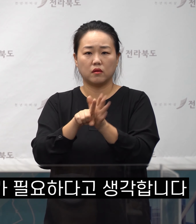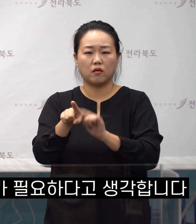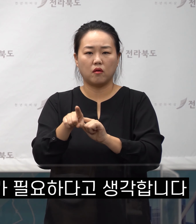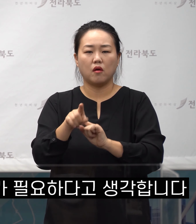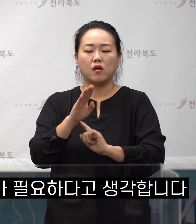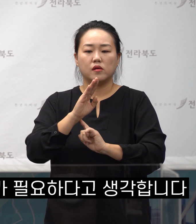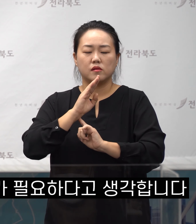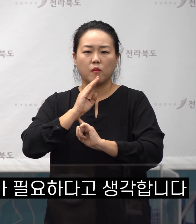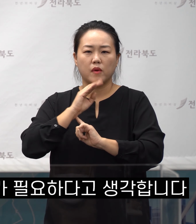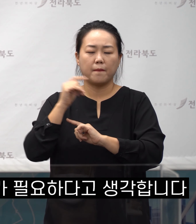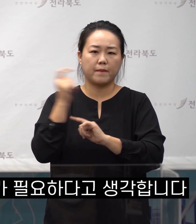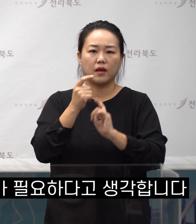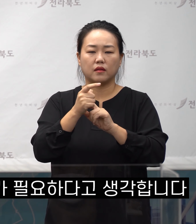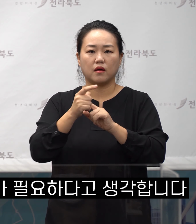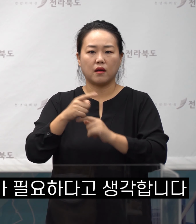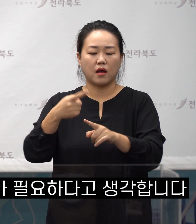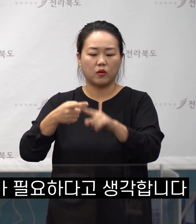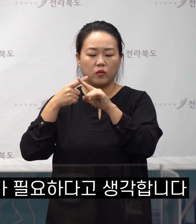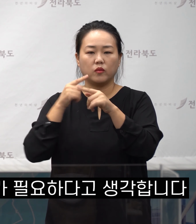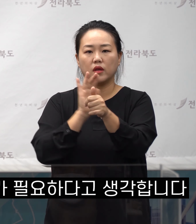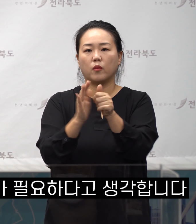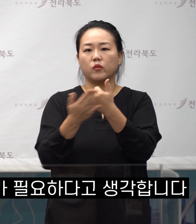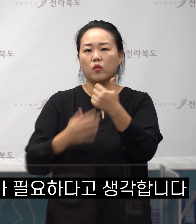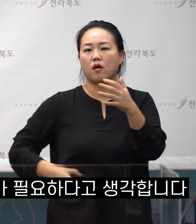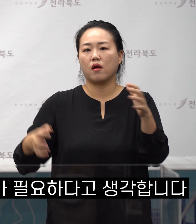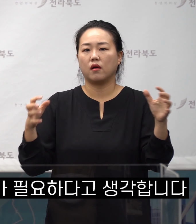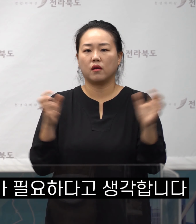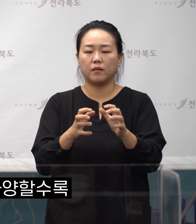각오와 협조가 필요하다고 생각을 합니다.